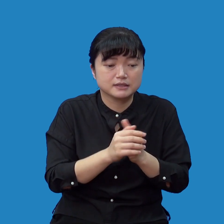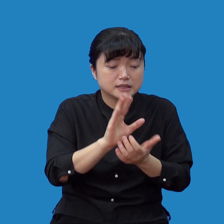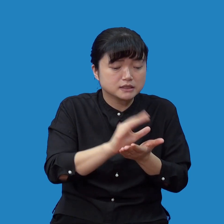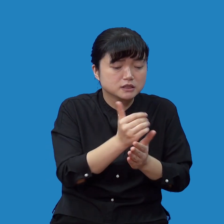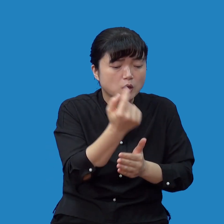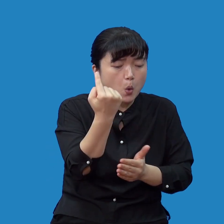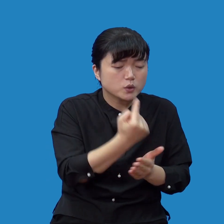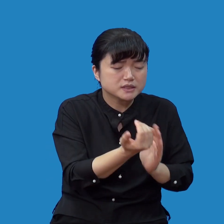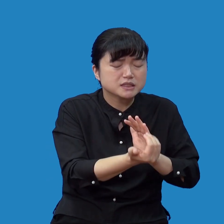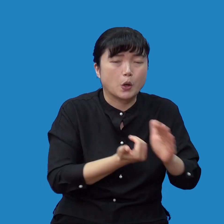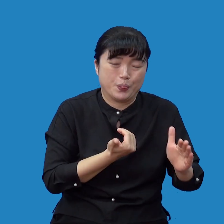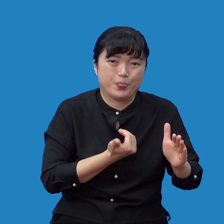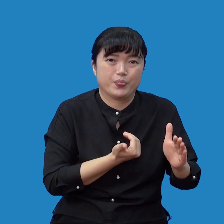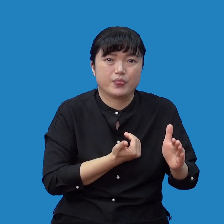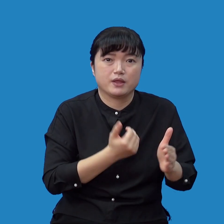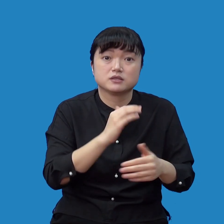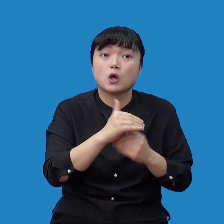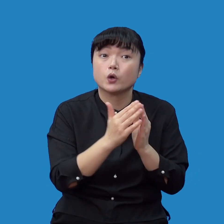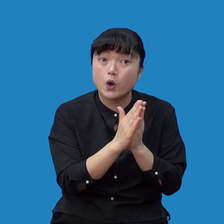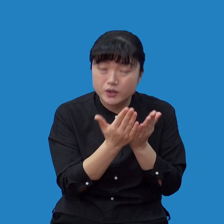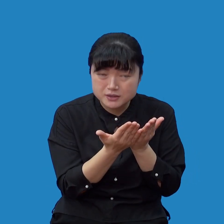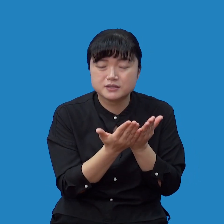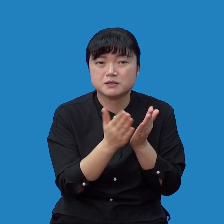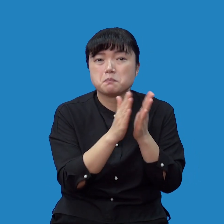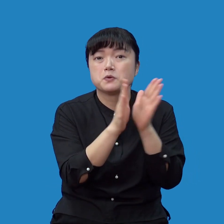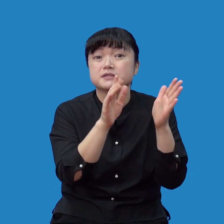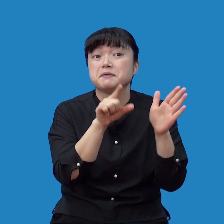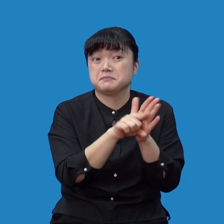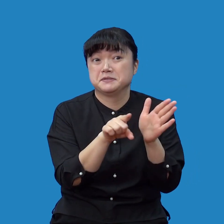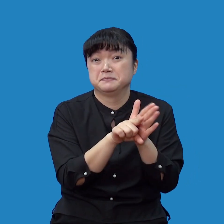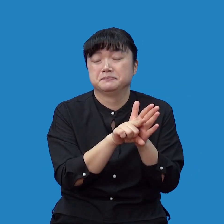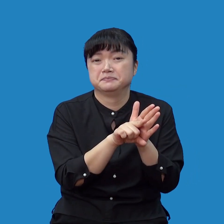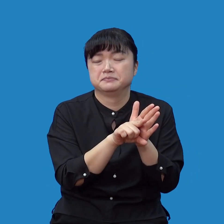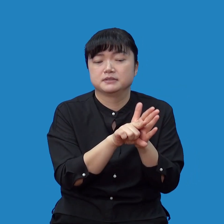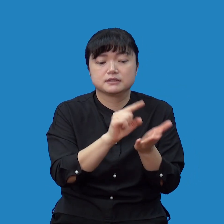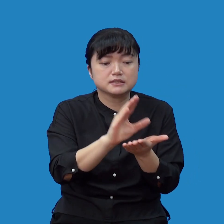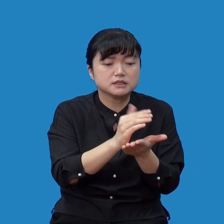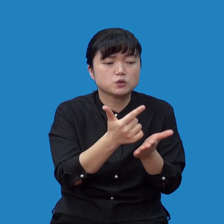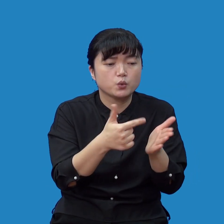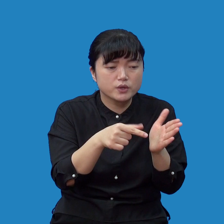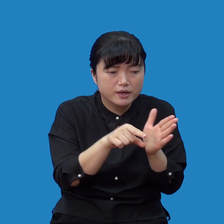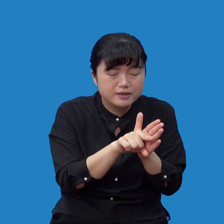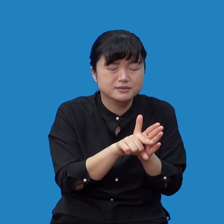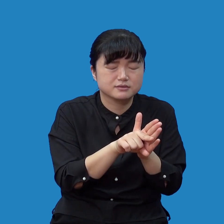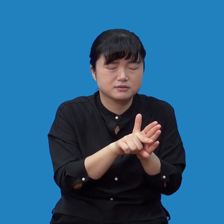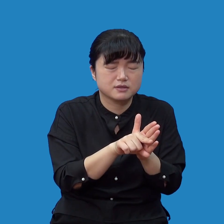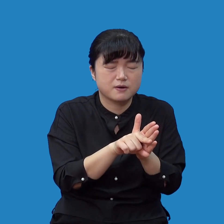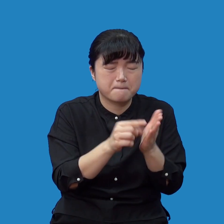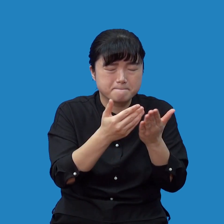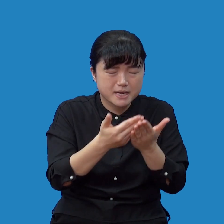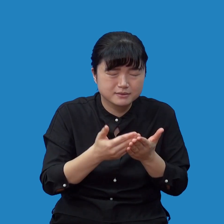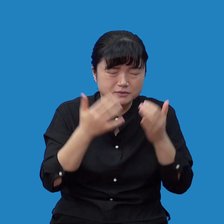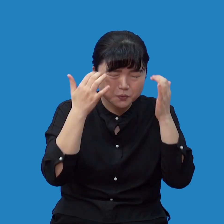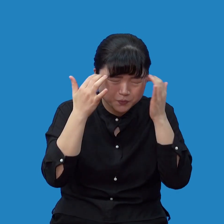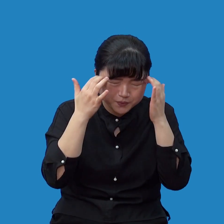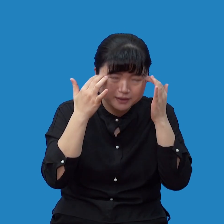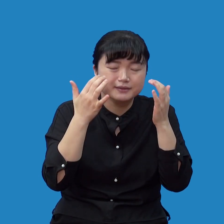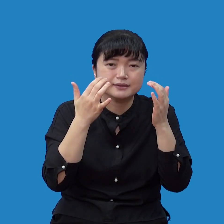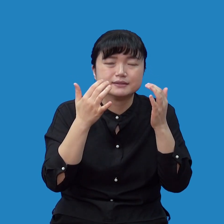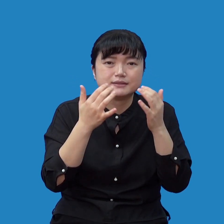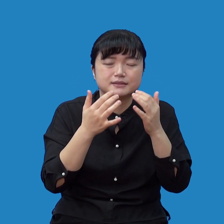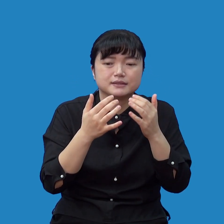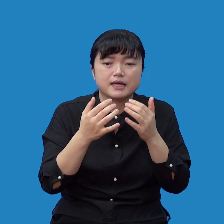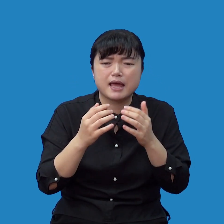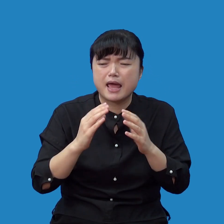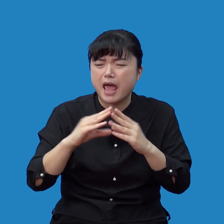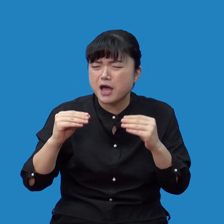그런데 성경은 모세의 믿음을 그리스도를 위하여 받는 수모를 애굽의 모든 보화보다 가치 있게 여겼다, 이렇게 말을